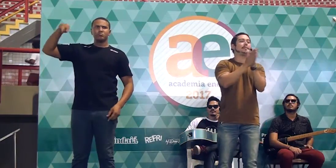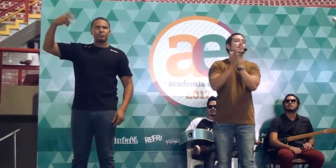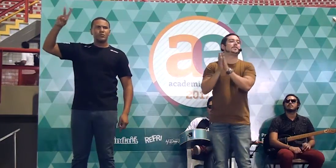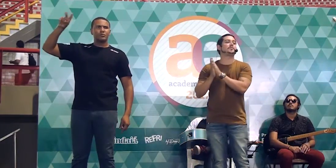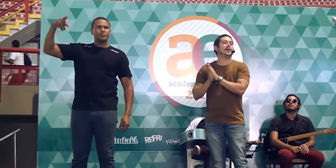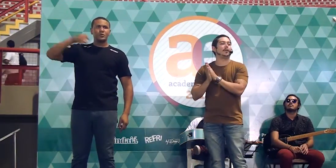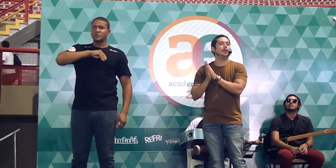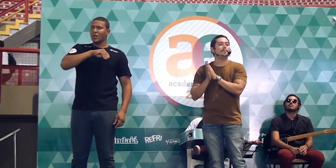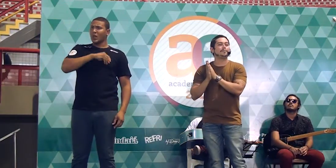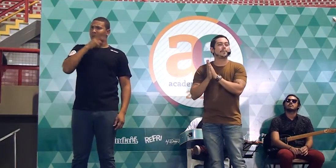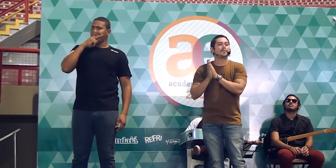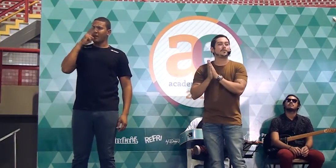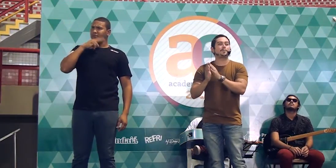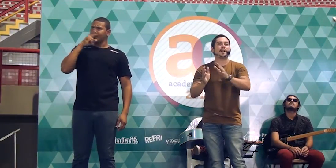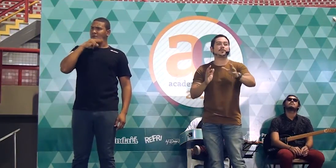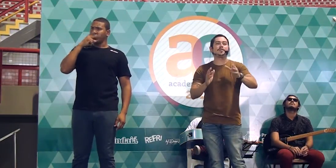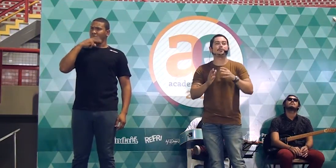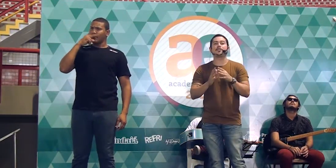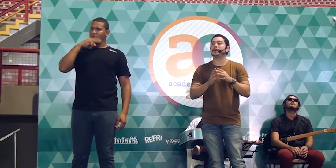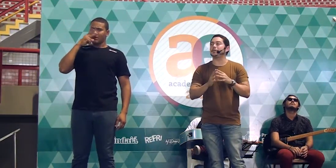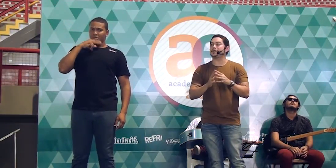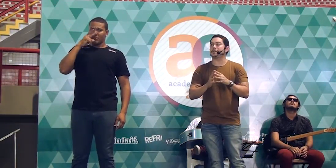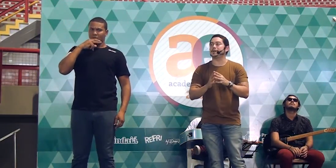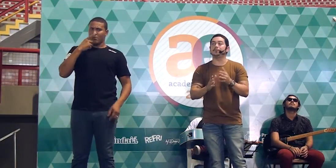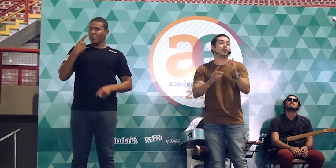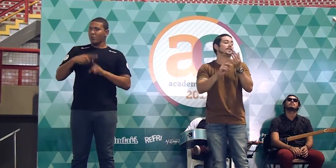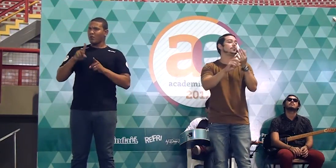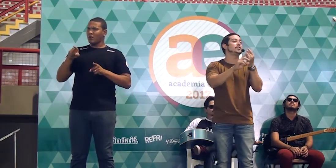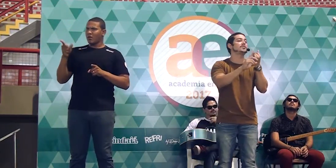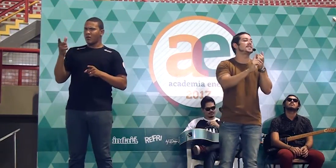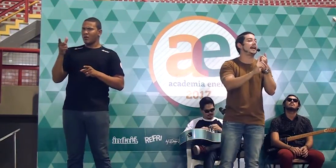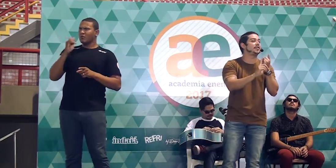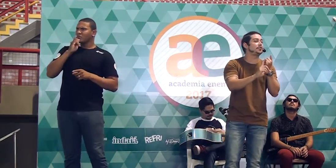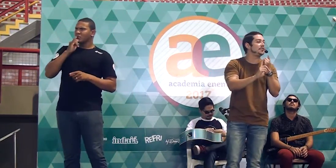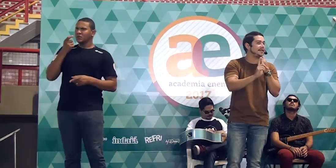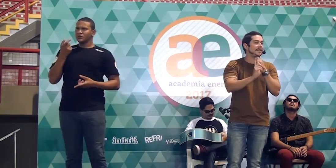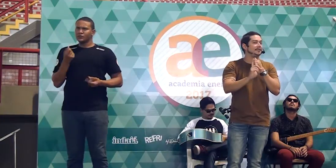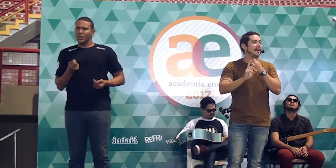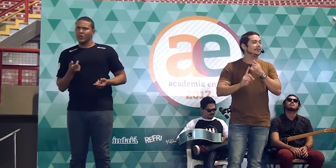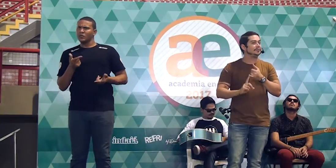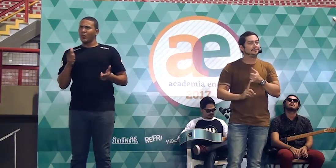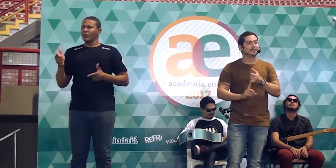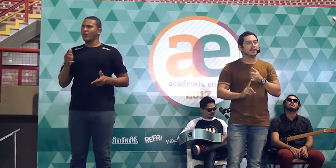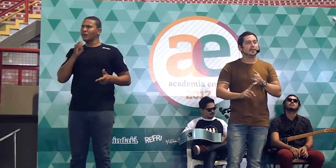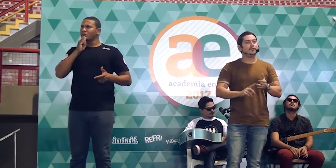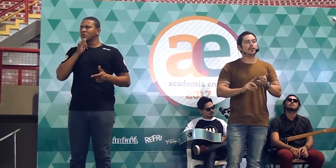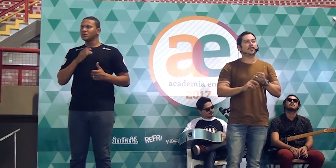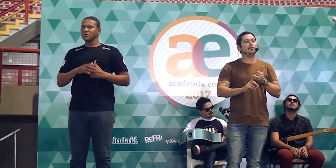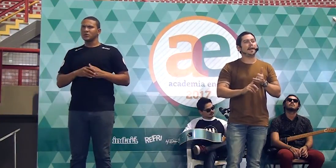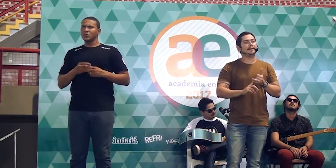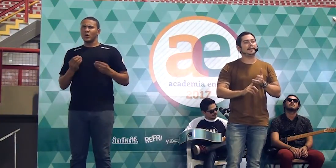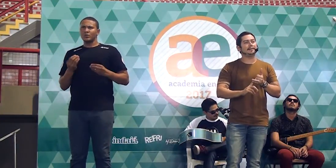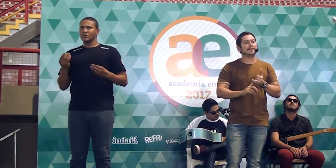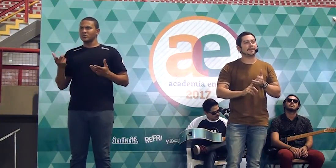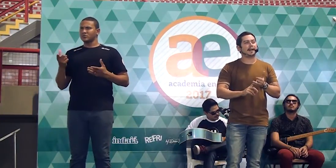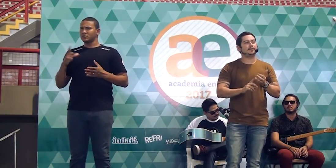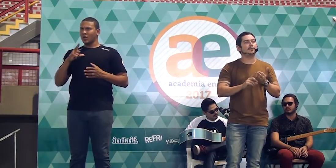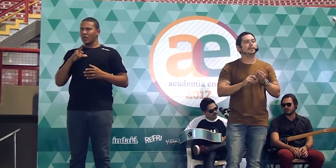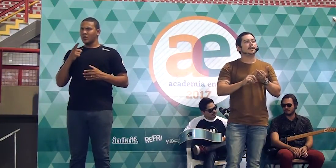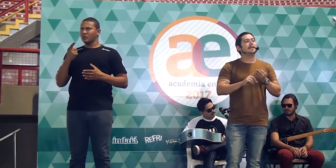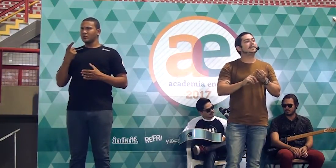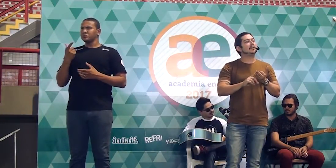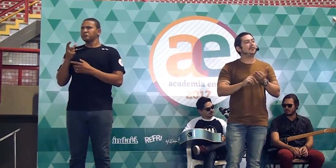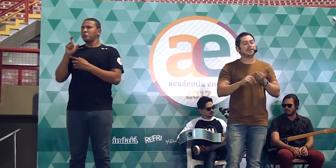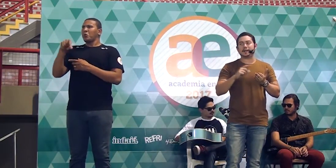continua recebendo o mesmo valor. Os preços não tinham negociação, nós não tínhamos crédito facilitado, nossa moeda é